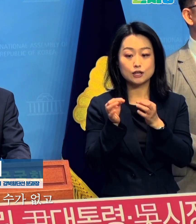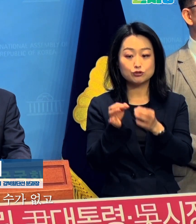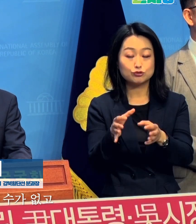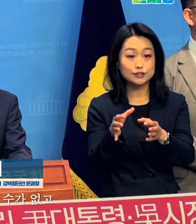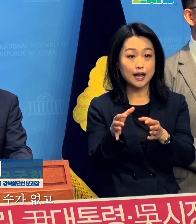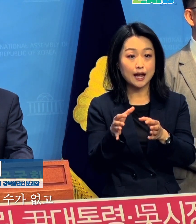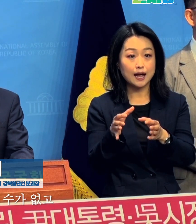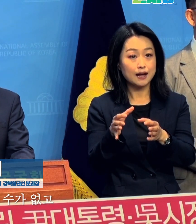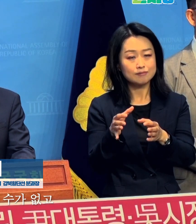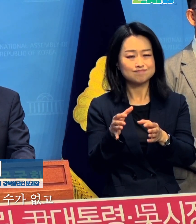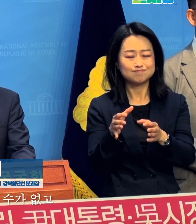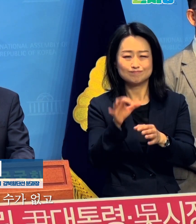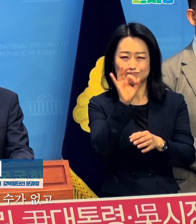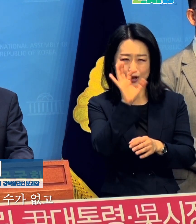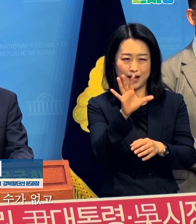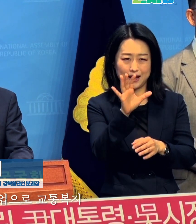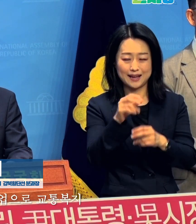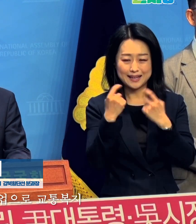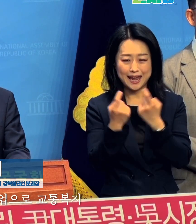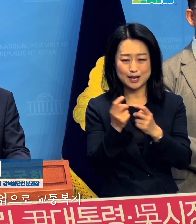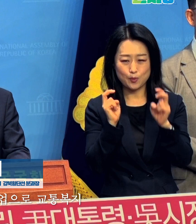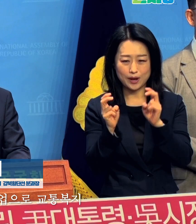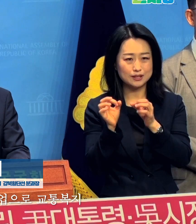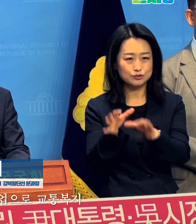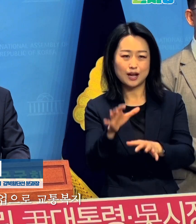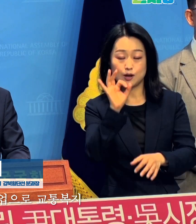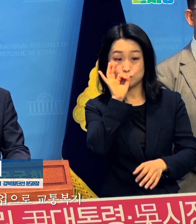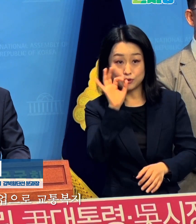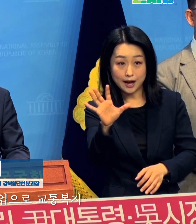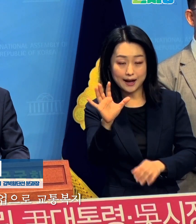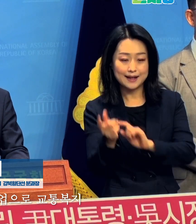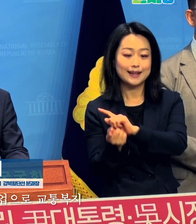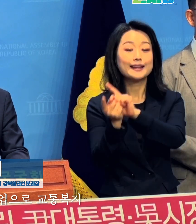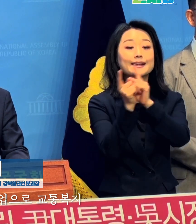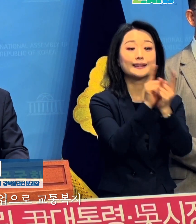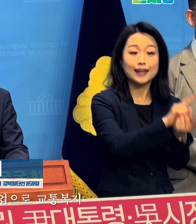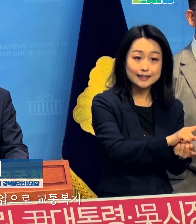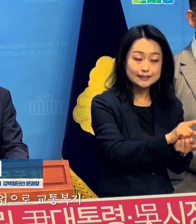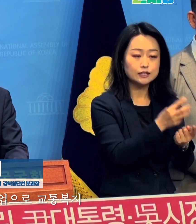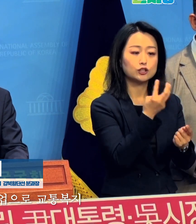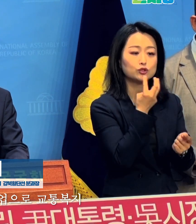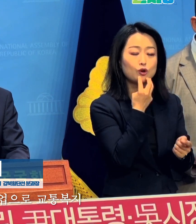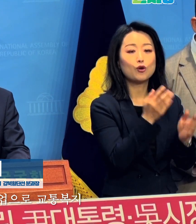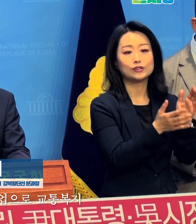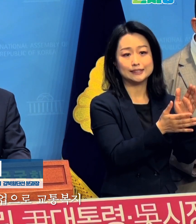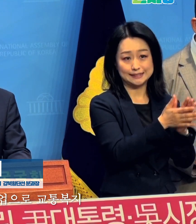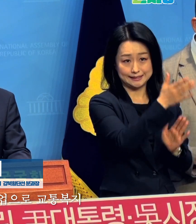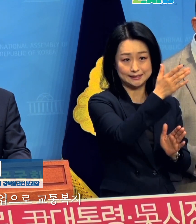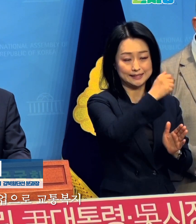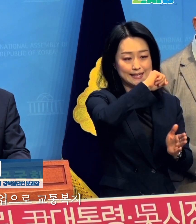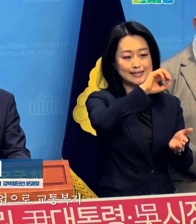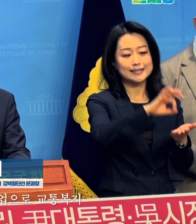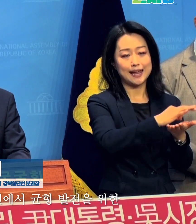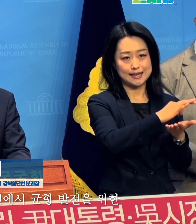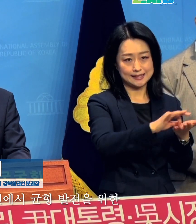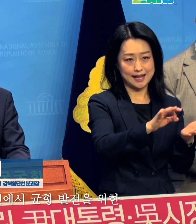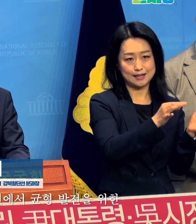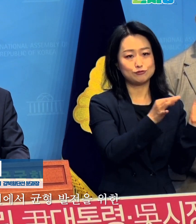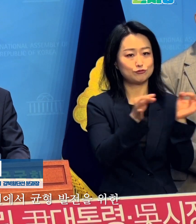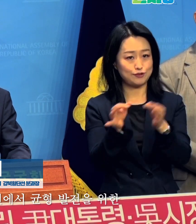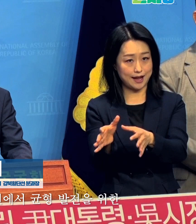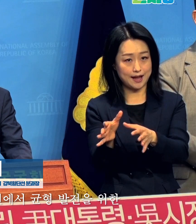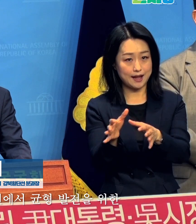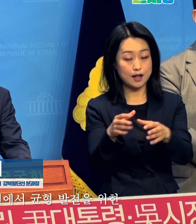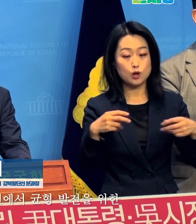민간업자가 추진할 수가 없고 그래서 서울시가 재정사업으로 교통복지,